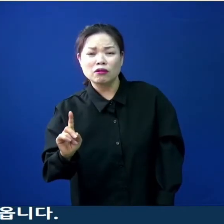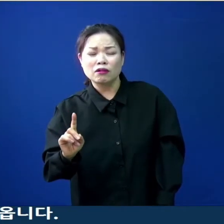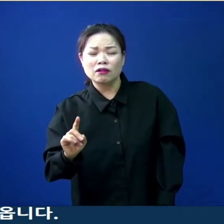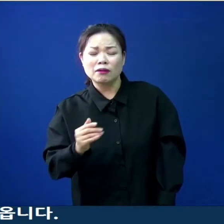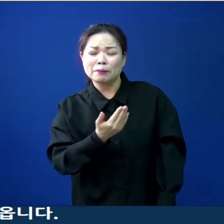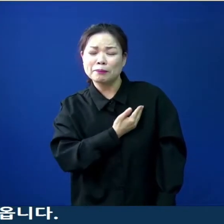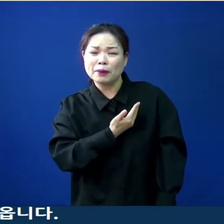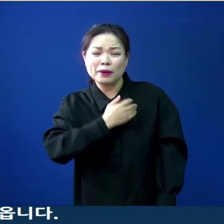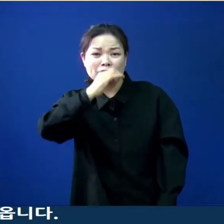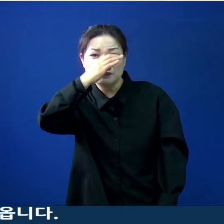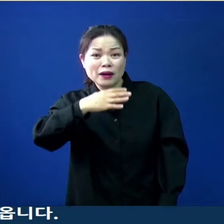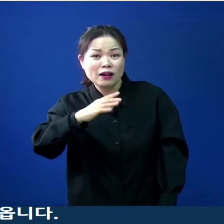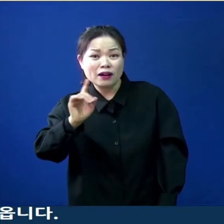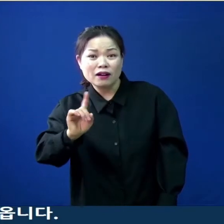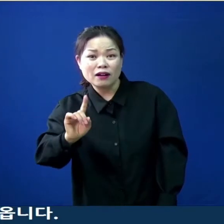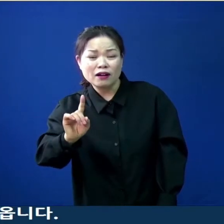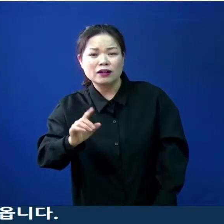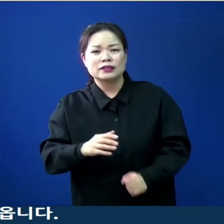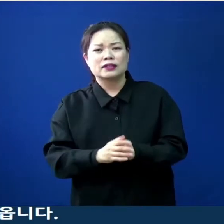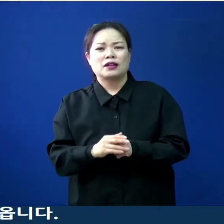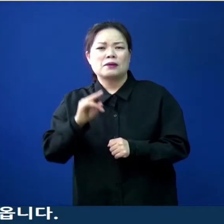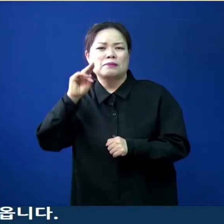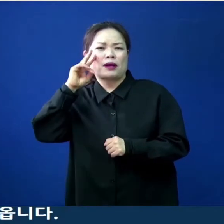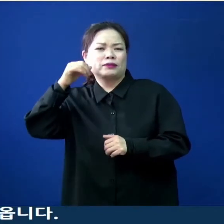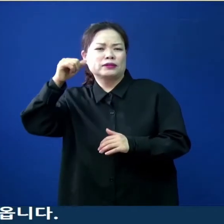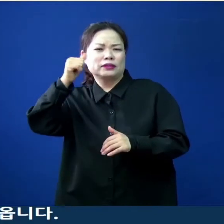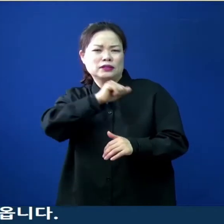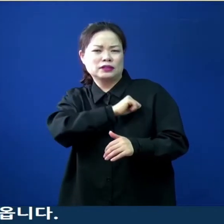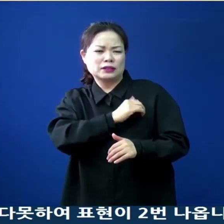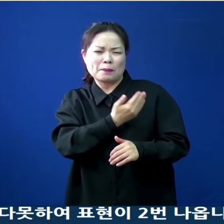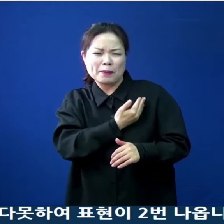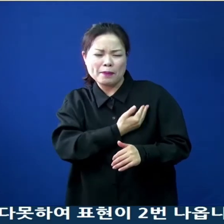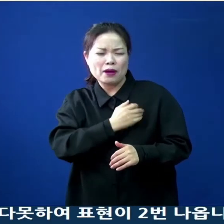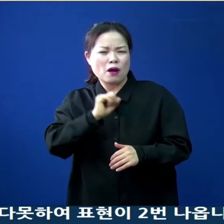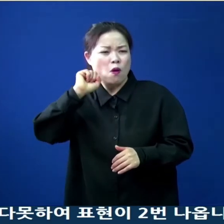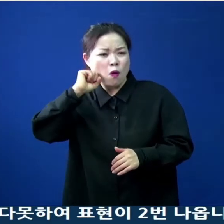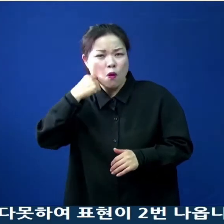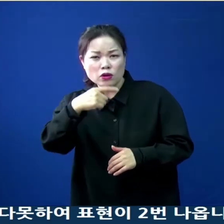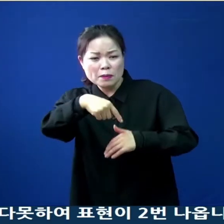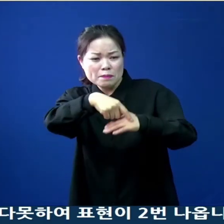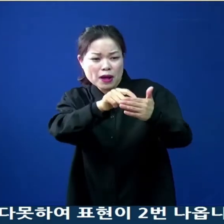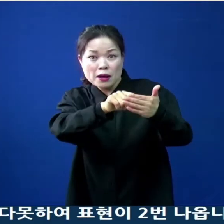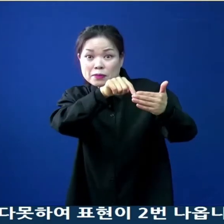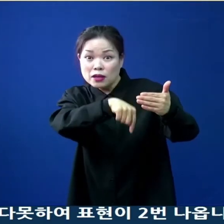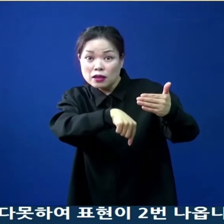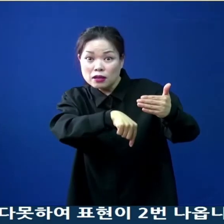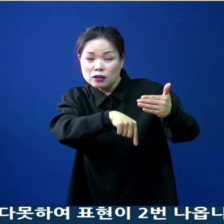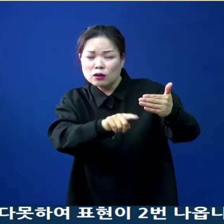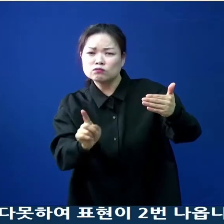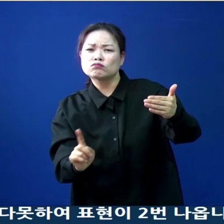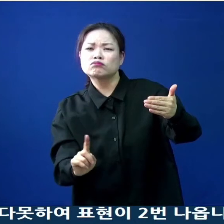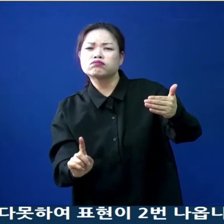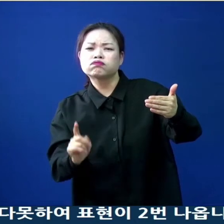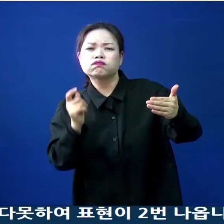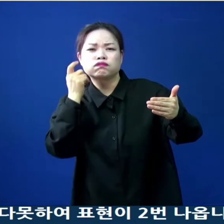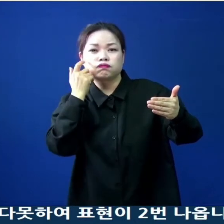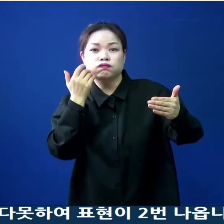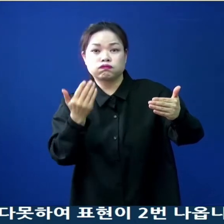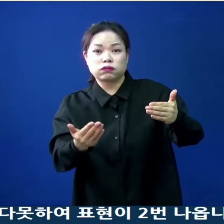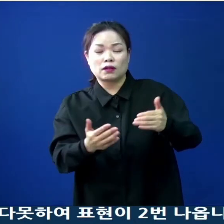수 없었을까요? 바울이 참을 수 없는 마음을 가지고 있었는데 그 마음의 내용은 과연